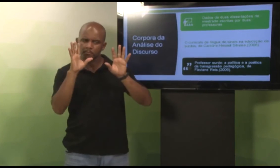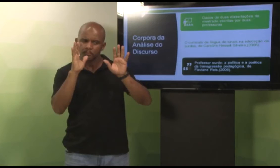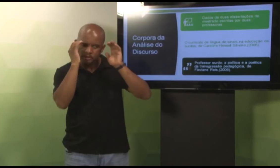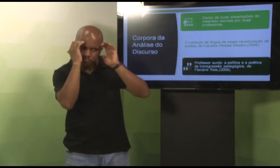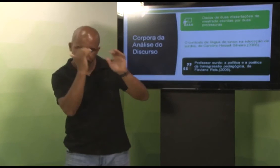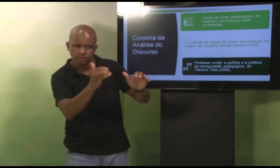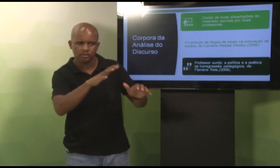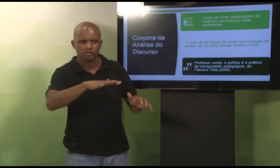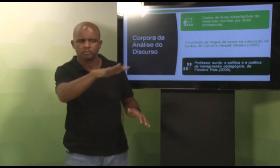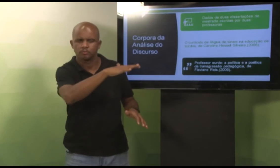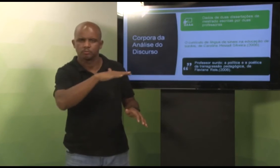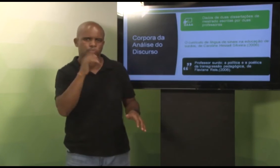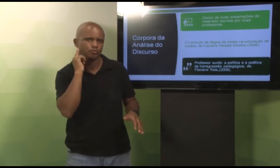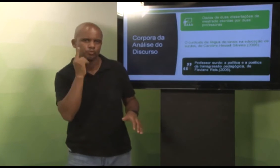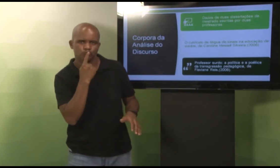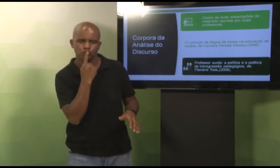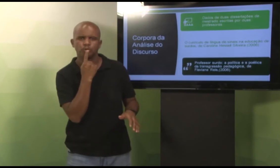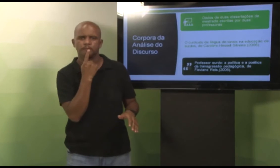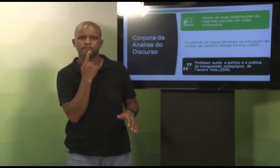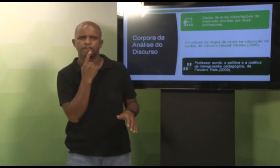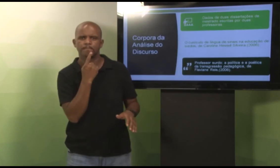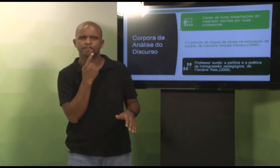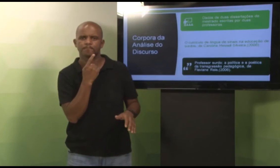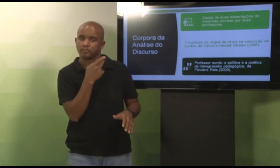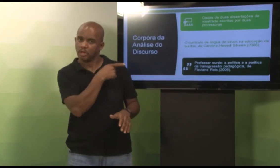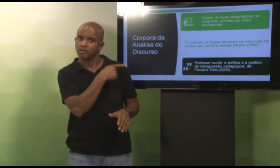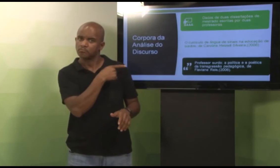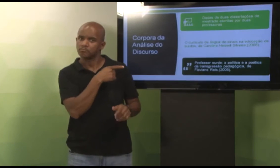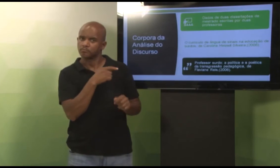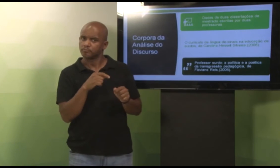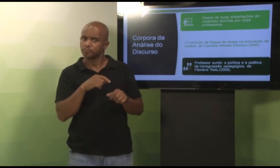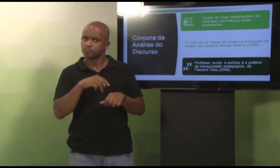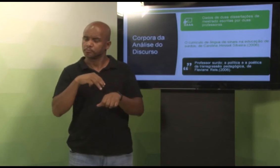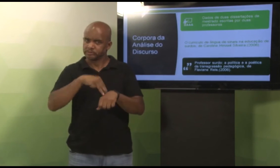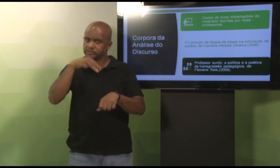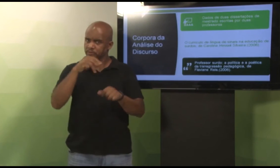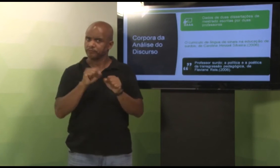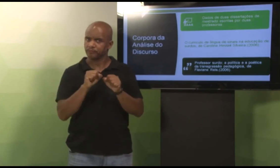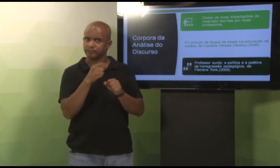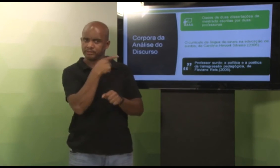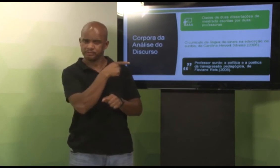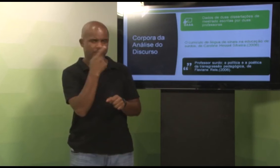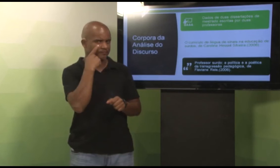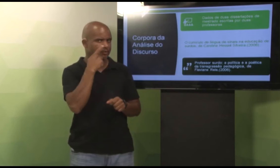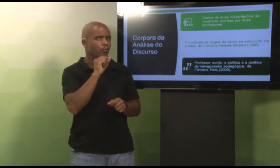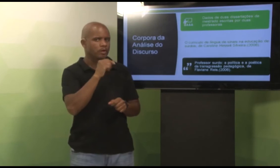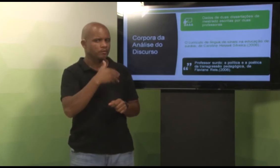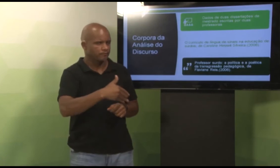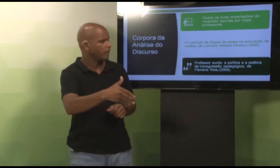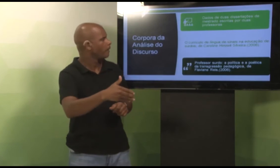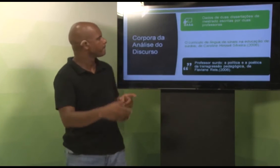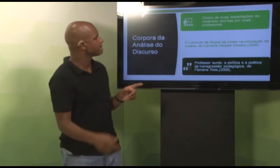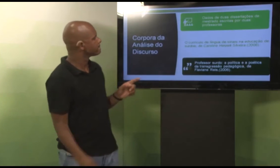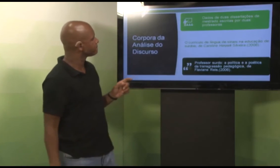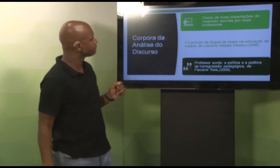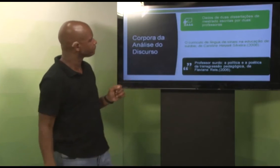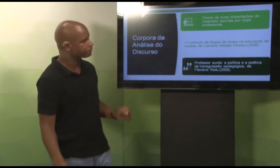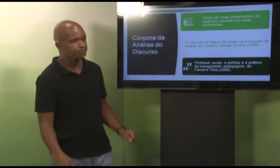as relações, o ouvintismo, contudo, na perspectiva do surdo.